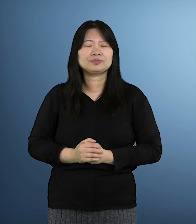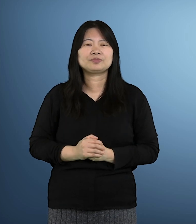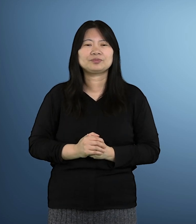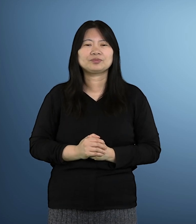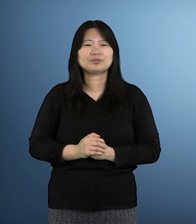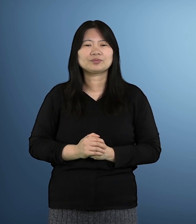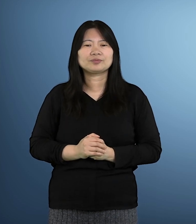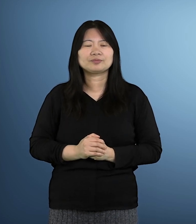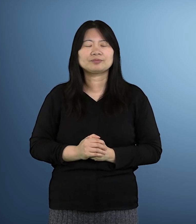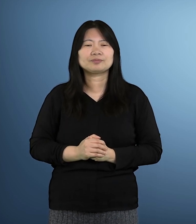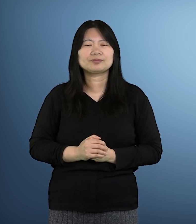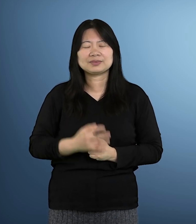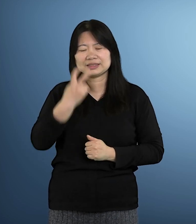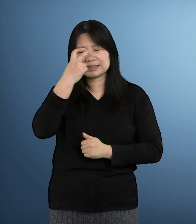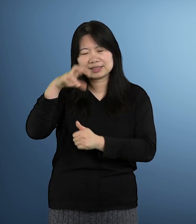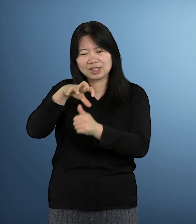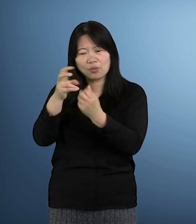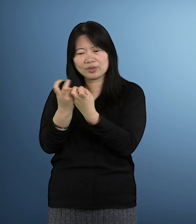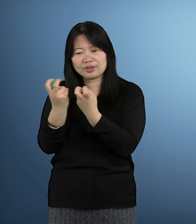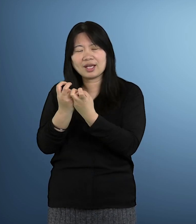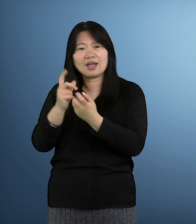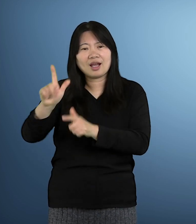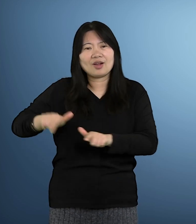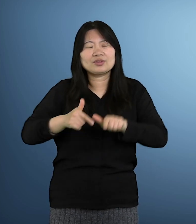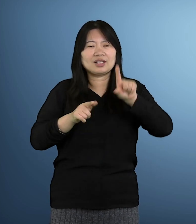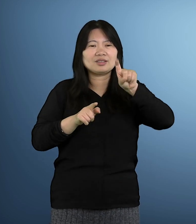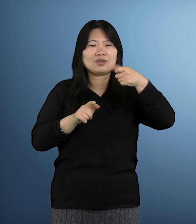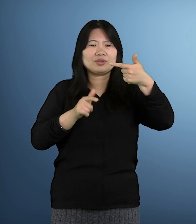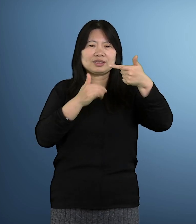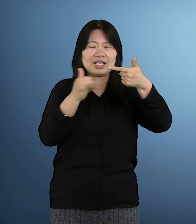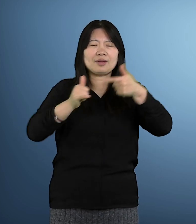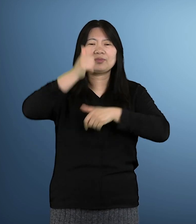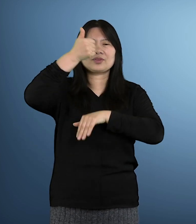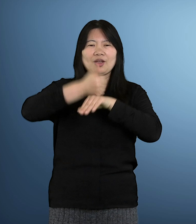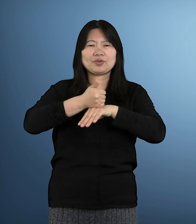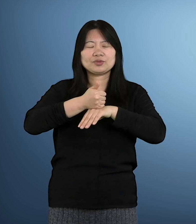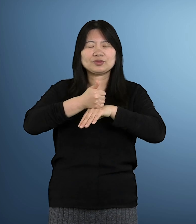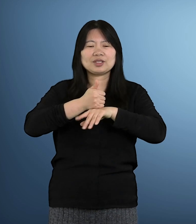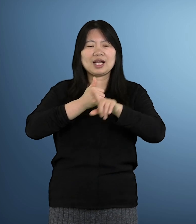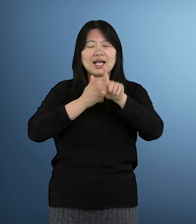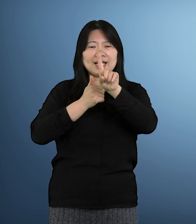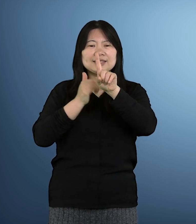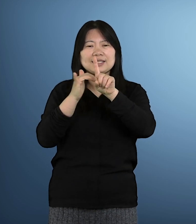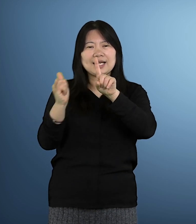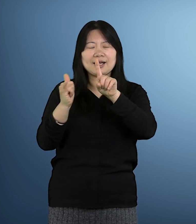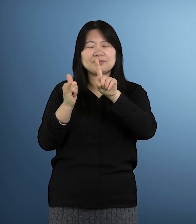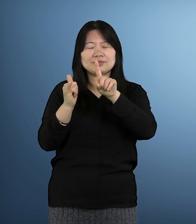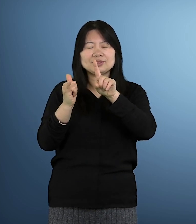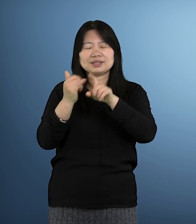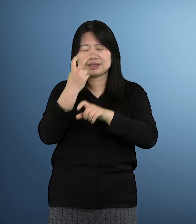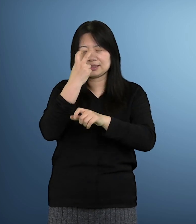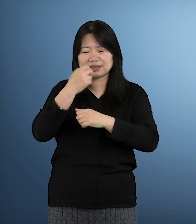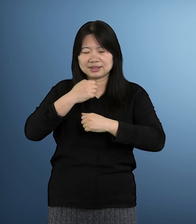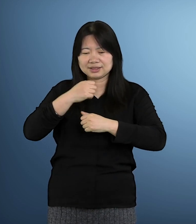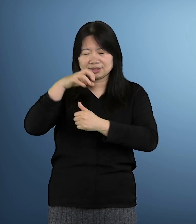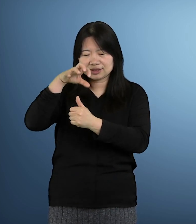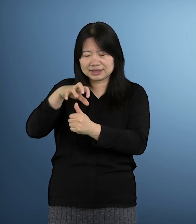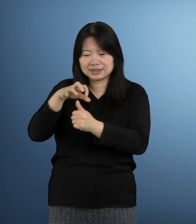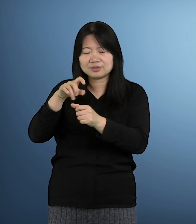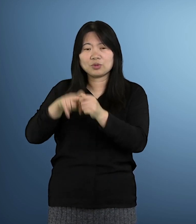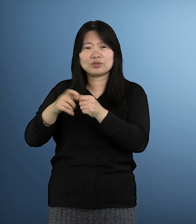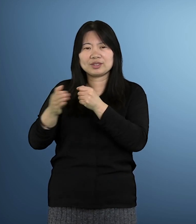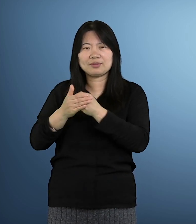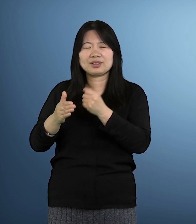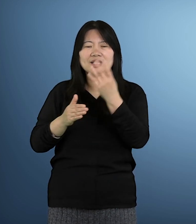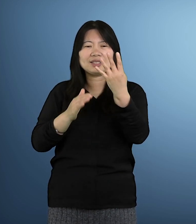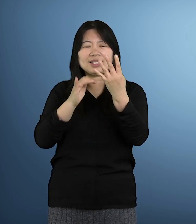어떻게 지키냐면 하루에 16명이 결국 이 한 사람을 지키기 위해서